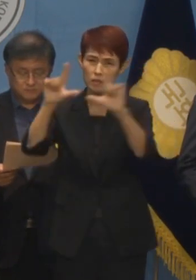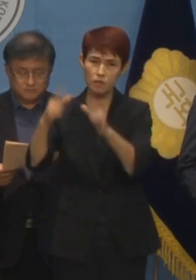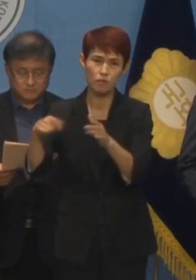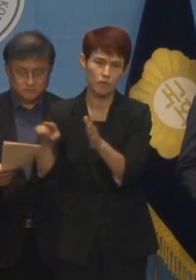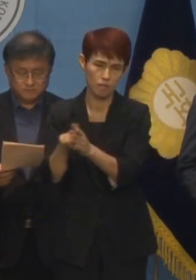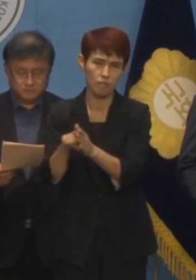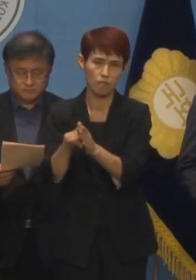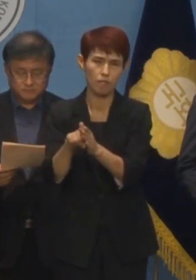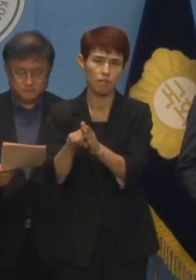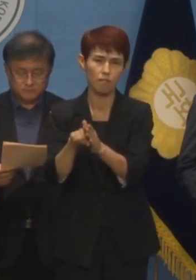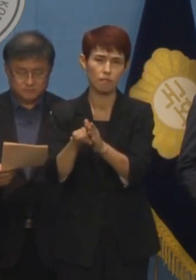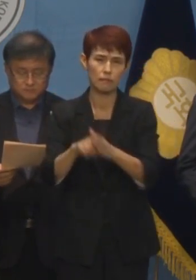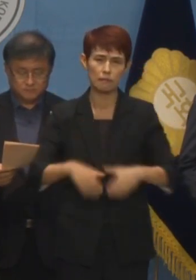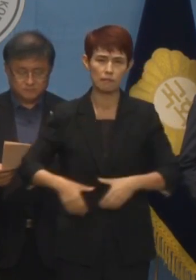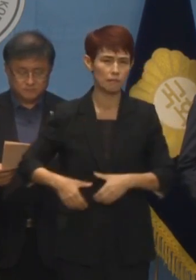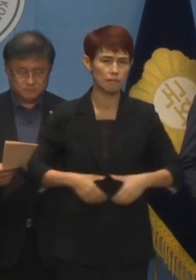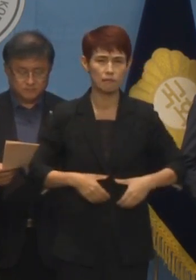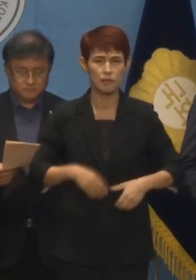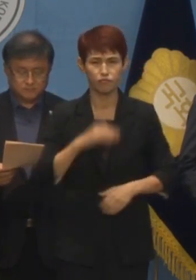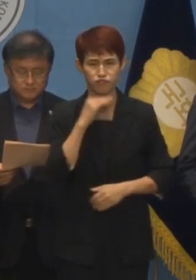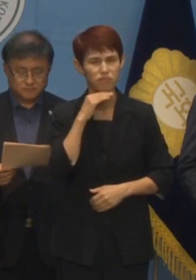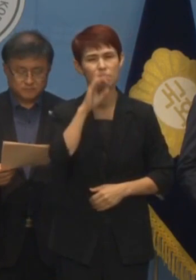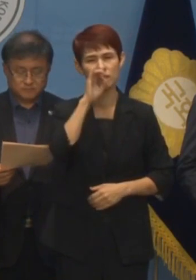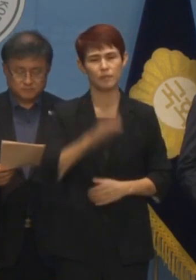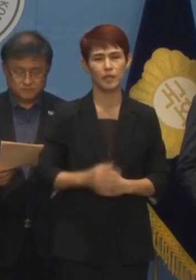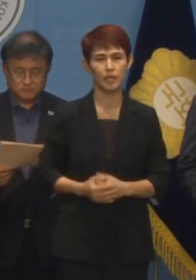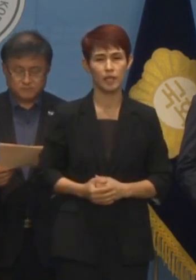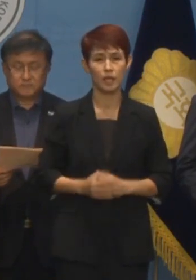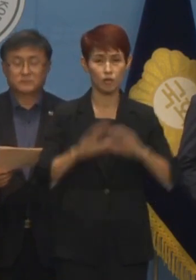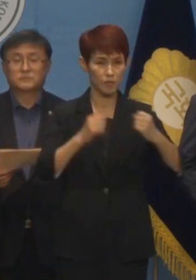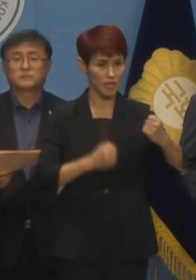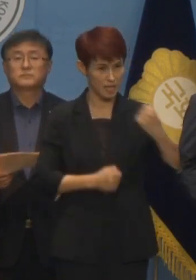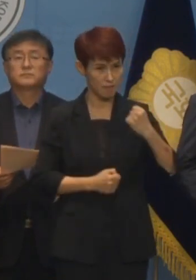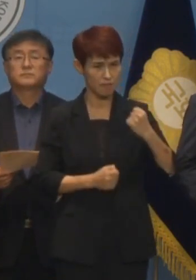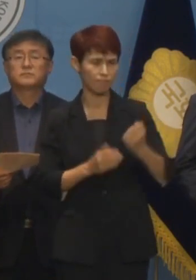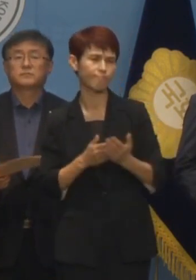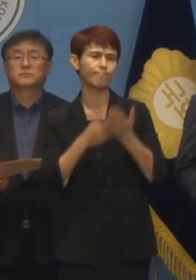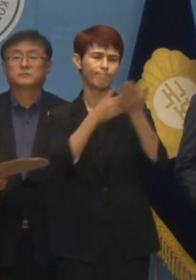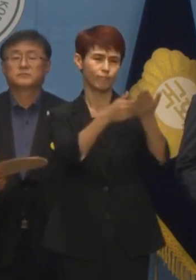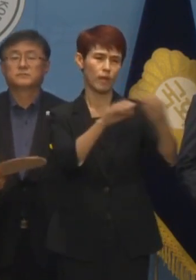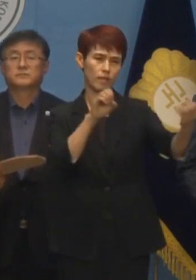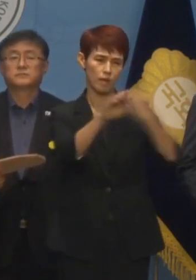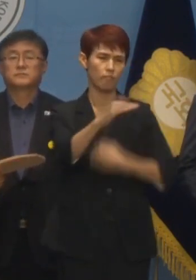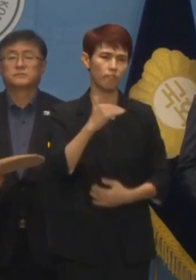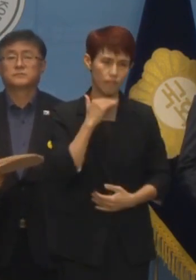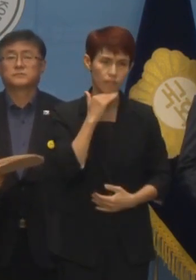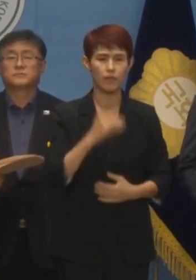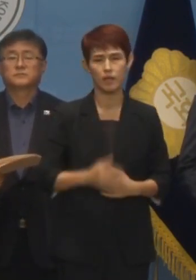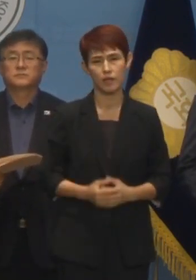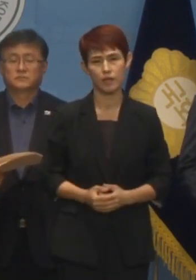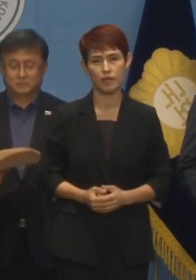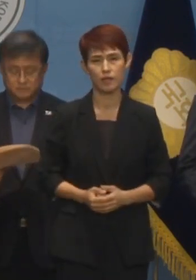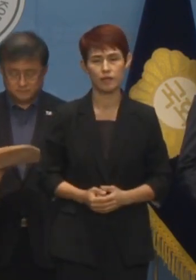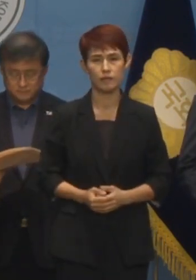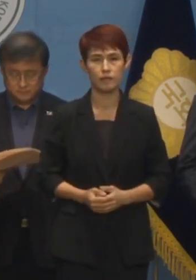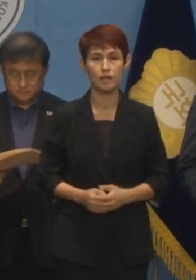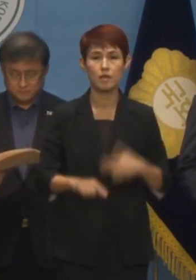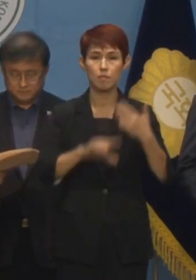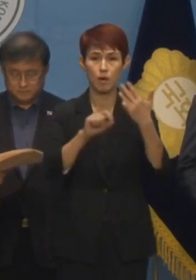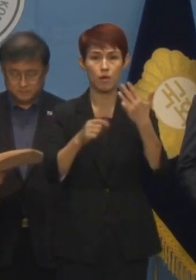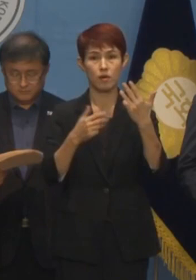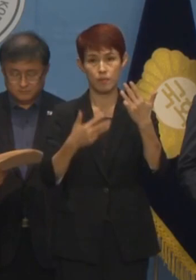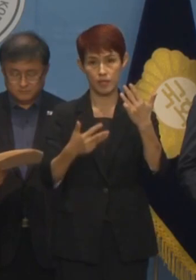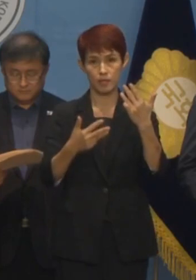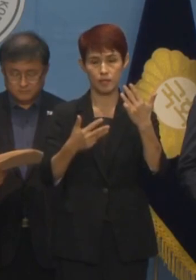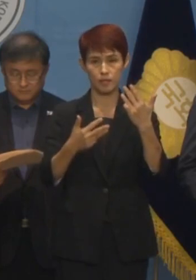더 이상 머뭇거릴 시간이 없습니다. 국민의힘의 조속한 답변을 기다립니다. 2024년 8월